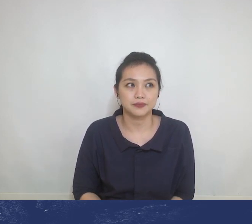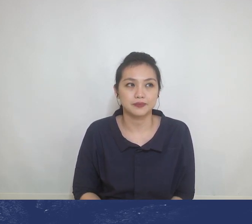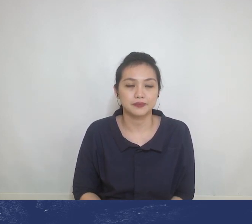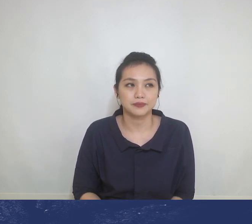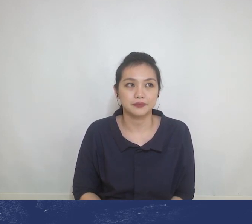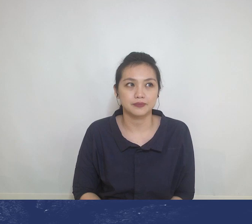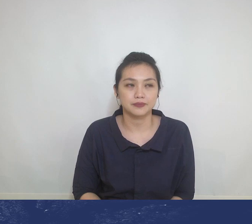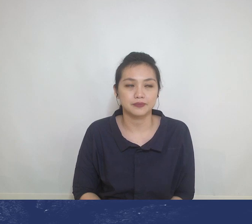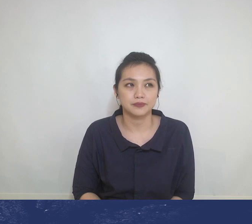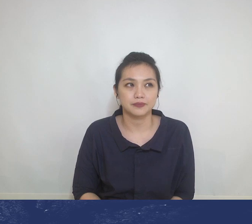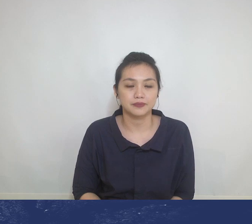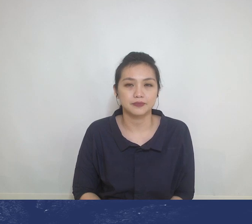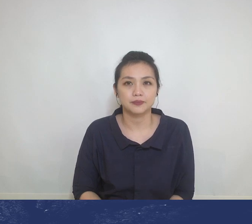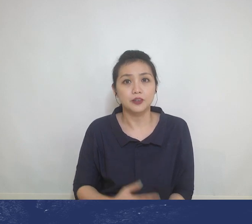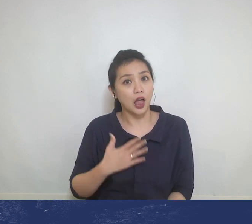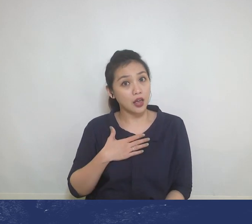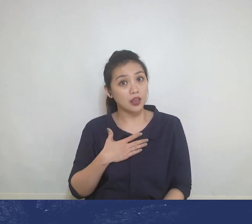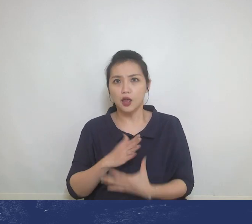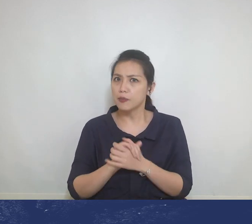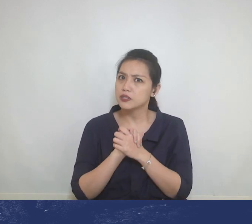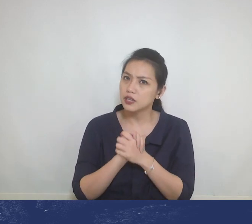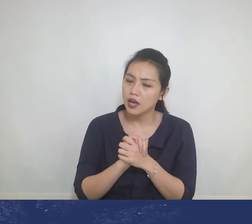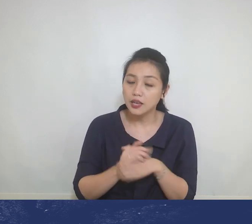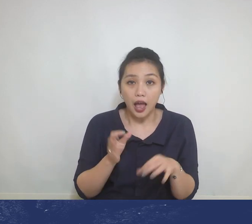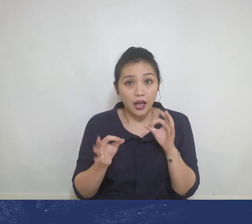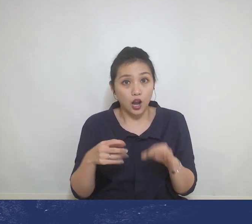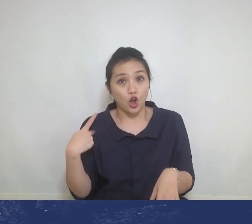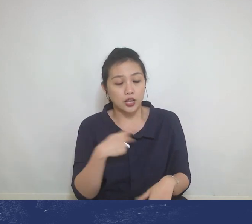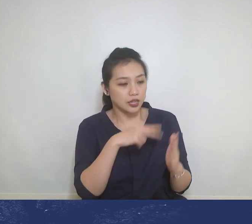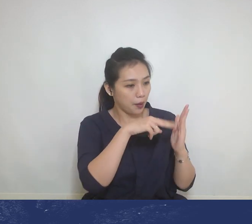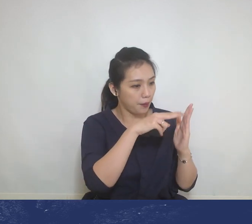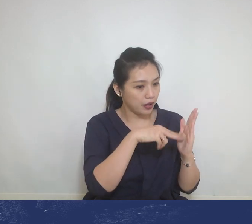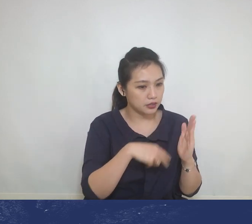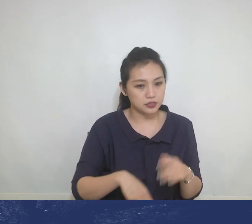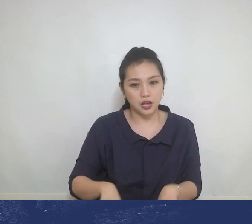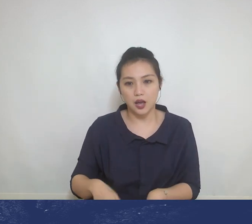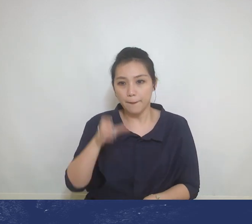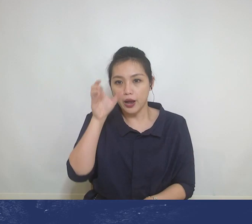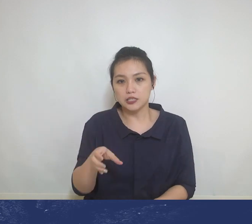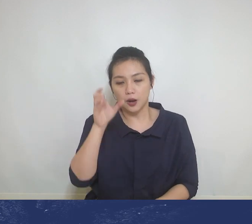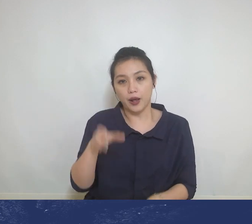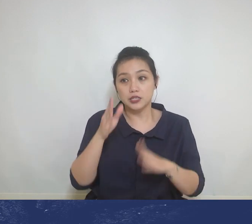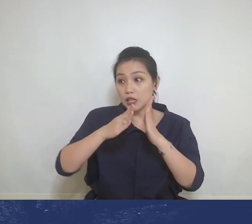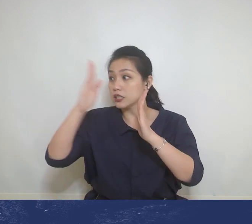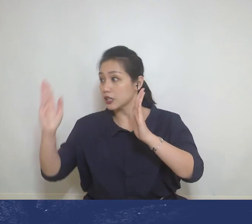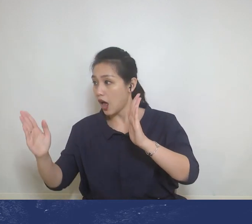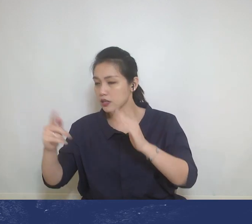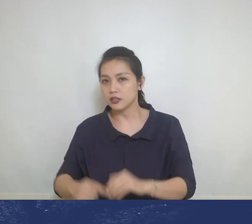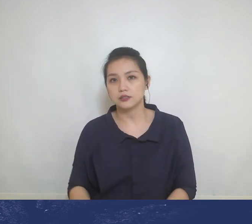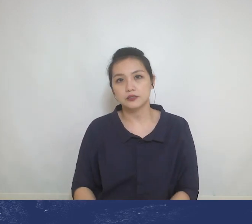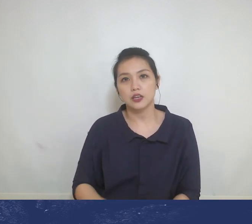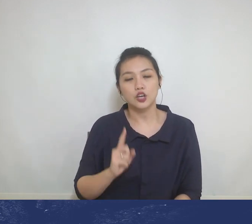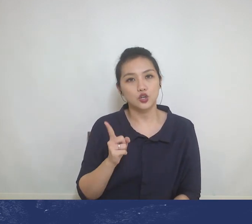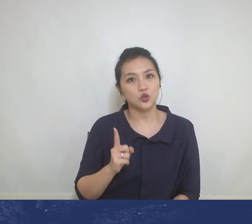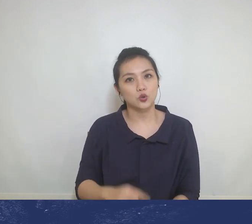kujanjikan kepadamu. Saya percaya, kalau kita baca di pasal-pasal setelahnya, itu